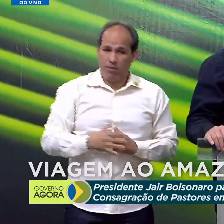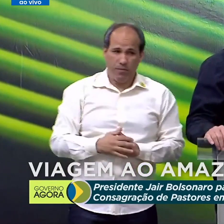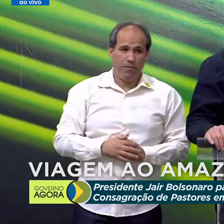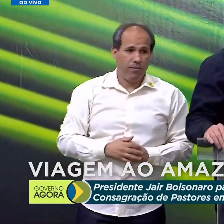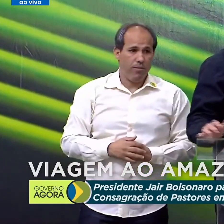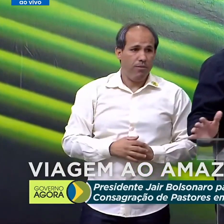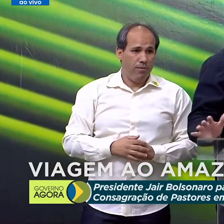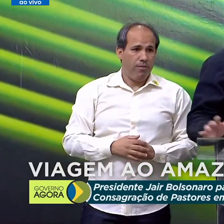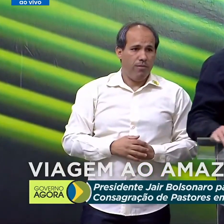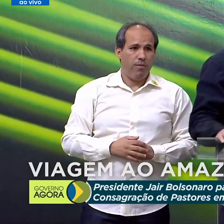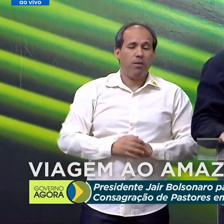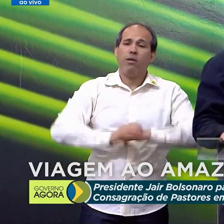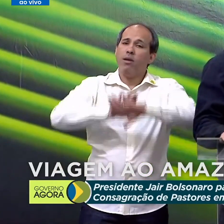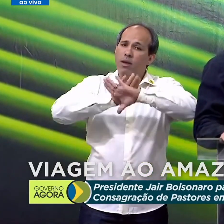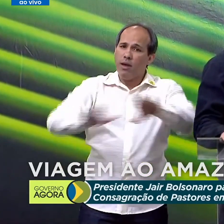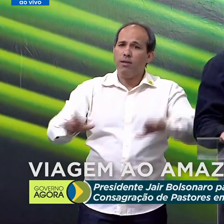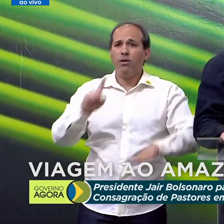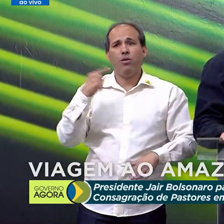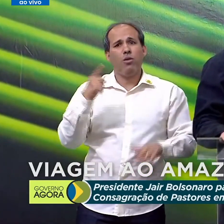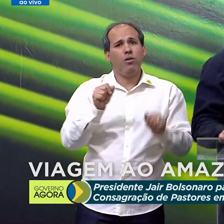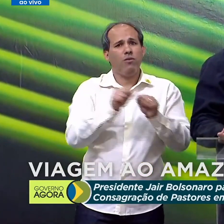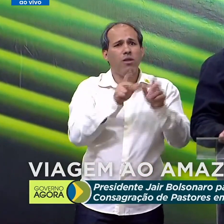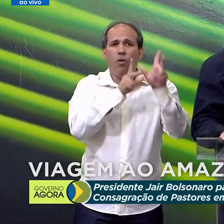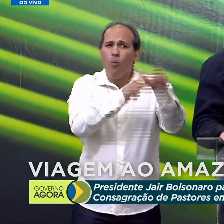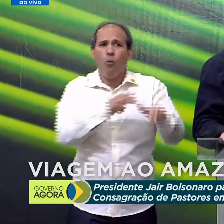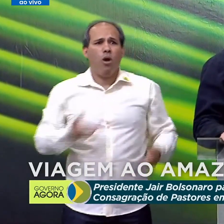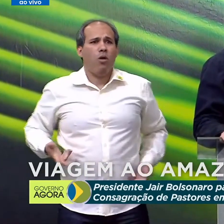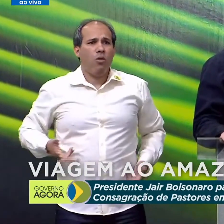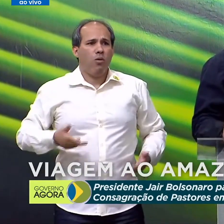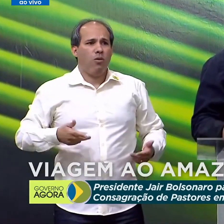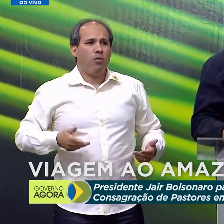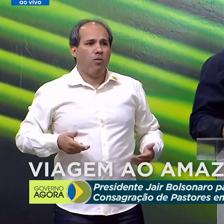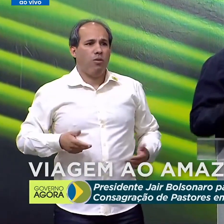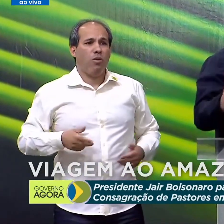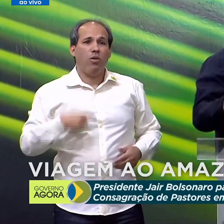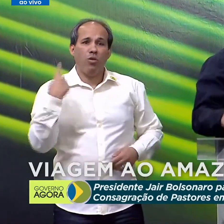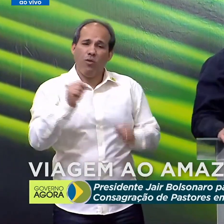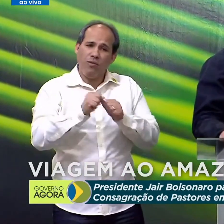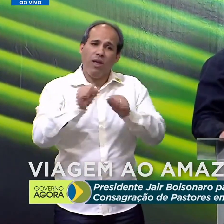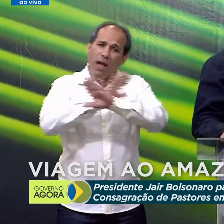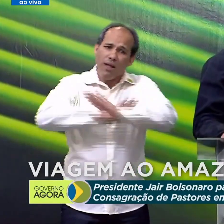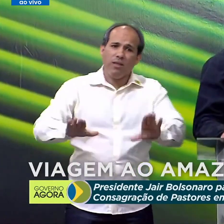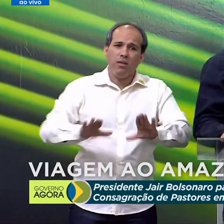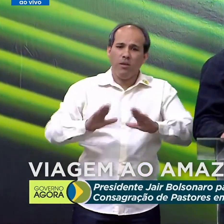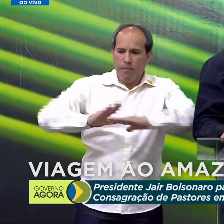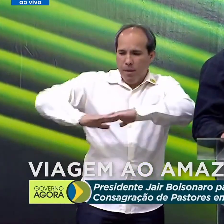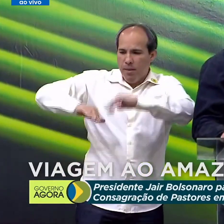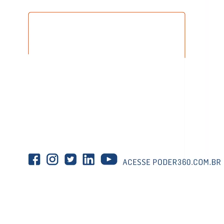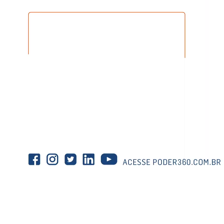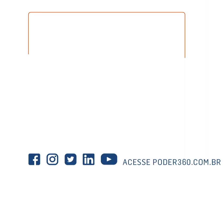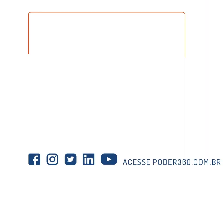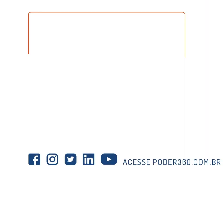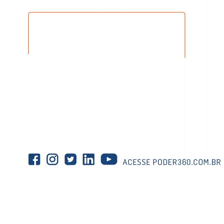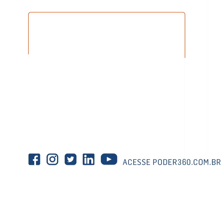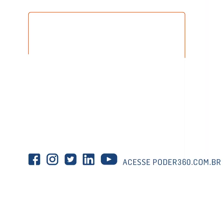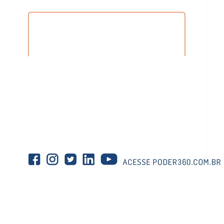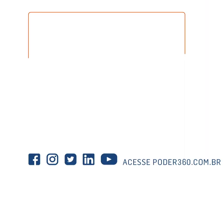Assim nós devemos nos comportar. Assim nós devemos construir o futuro da nossa pátria.